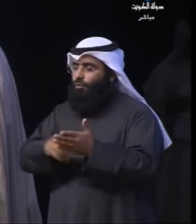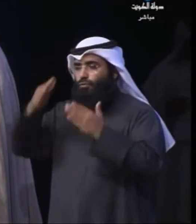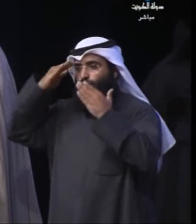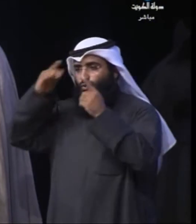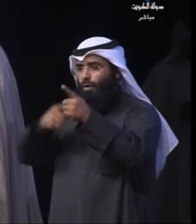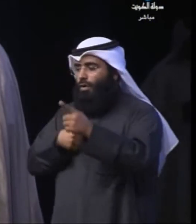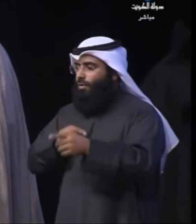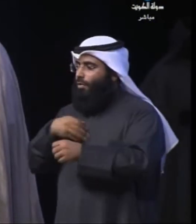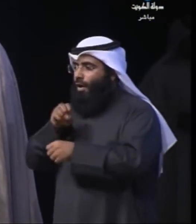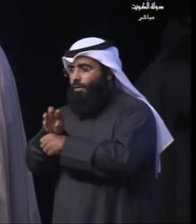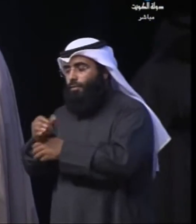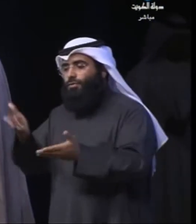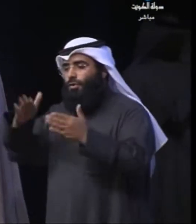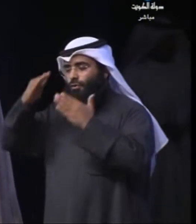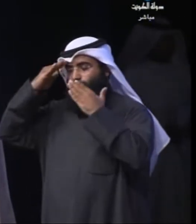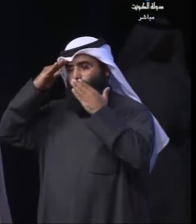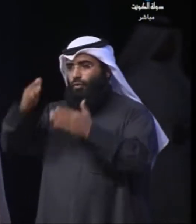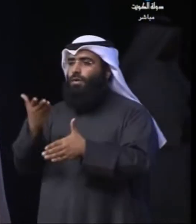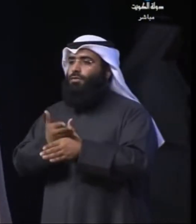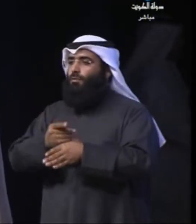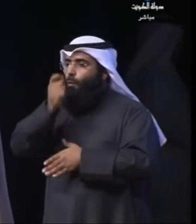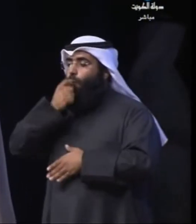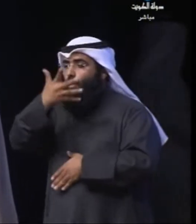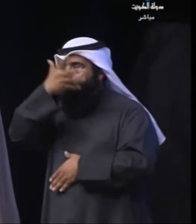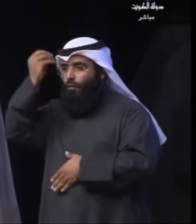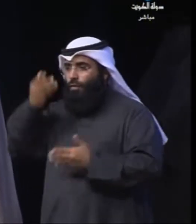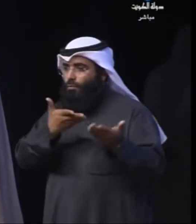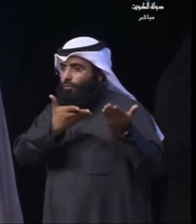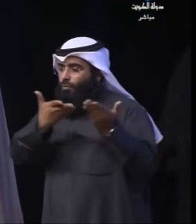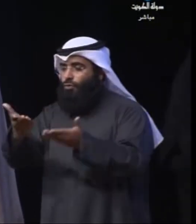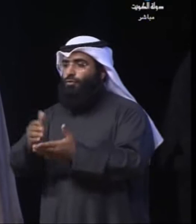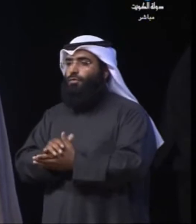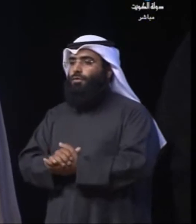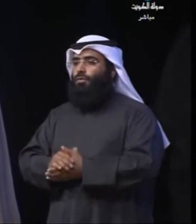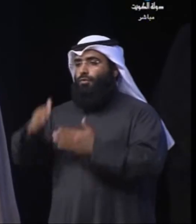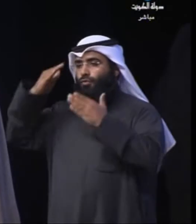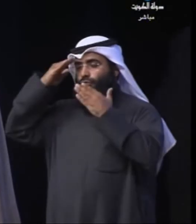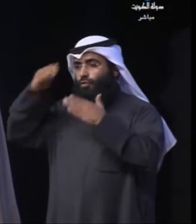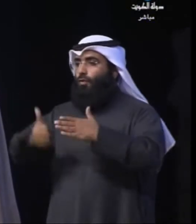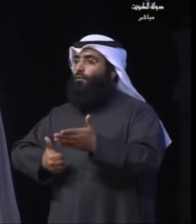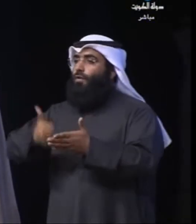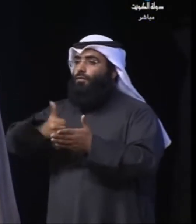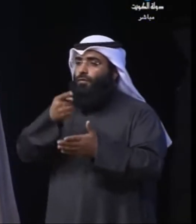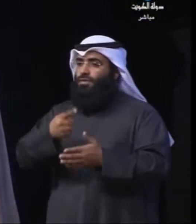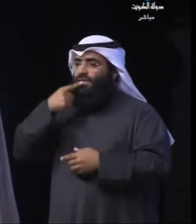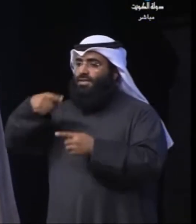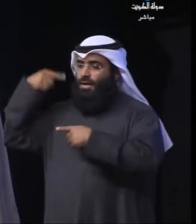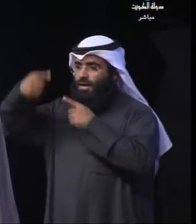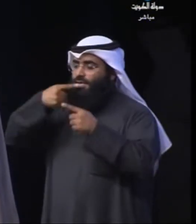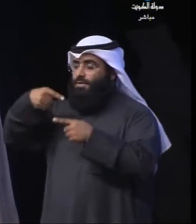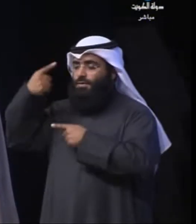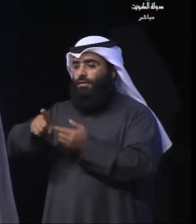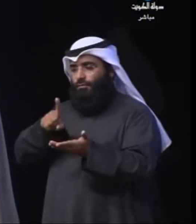بتوجيهاتكم السامية لتحفيظ القرآن الكريم وتشريفه بحضور سموكم حفل تكريم الفائزين في كل عام،